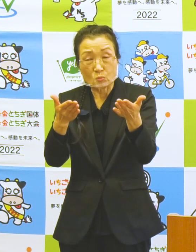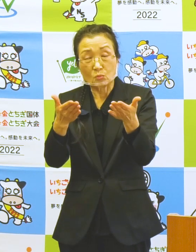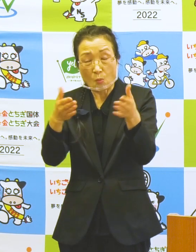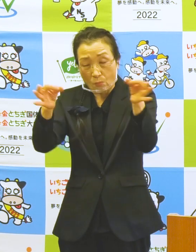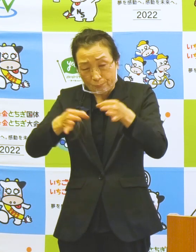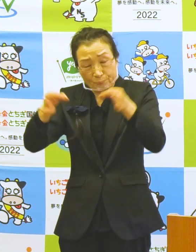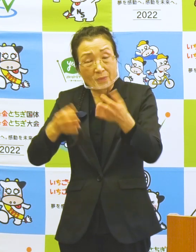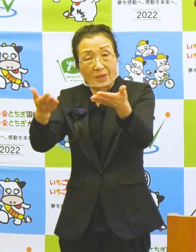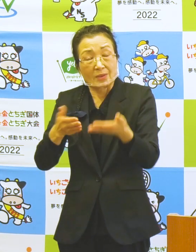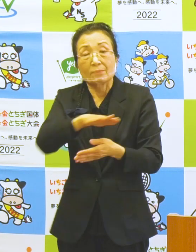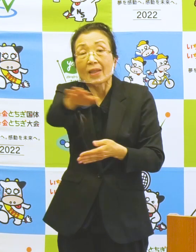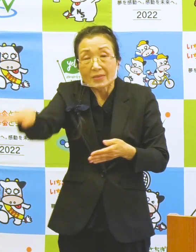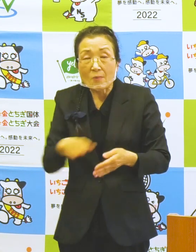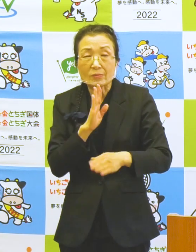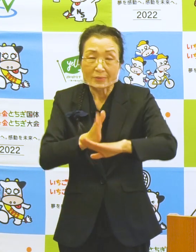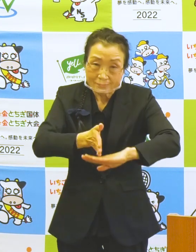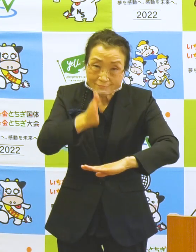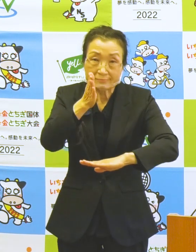にありがとうございます。